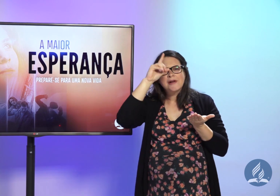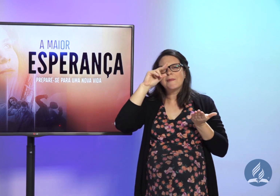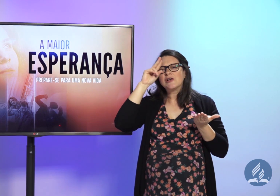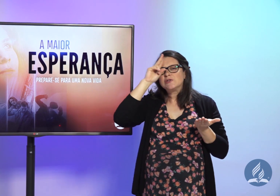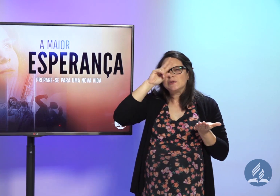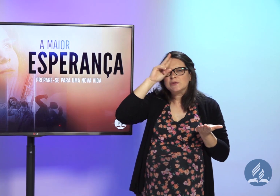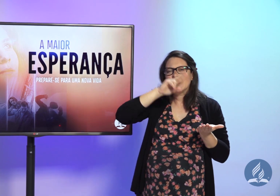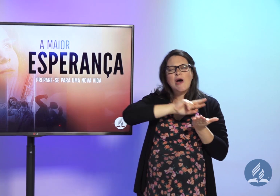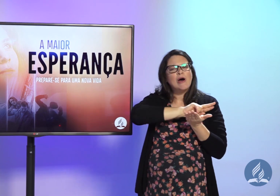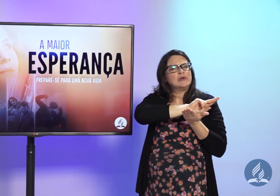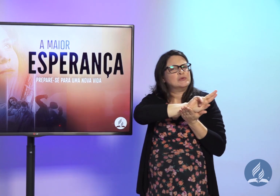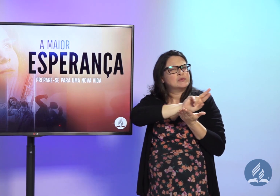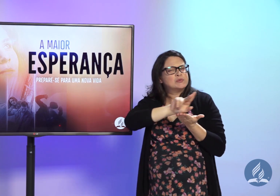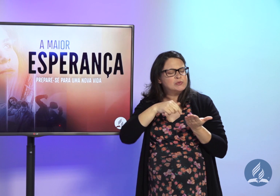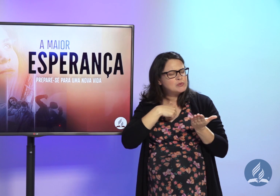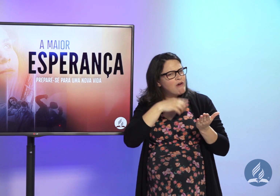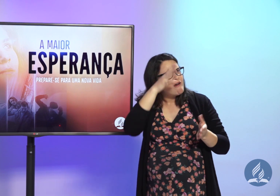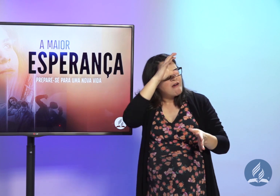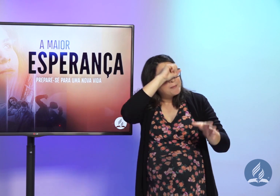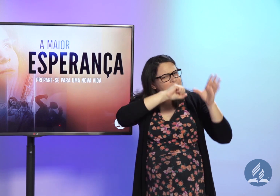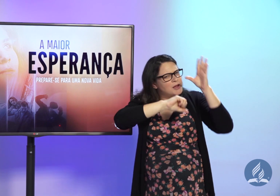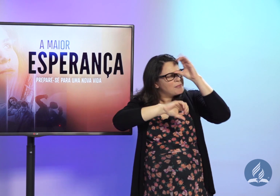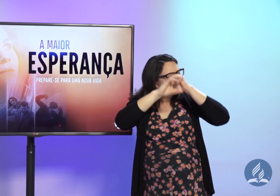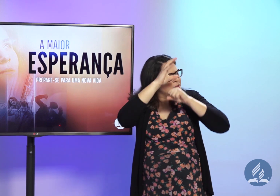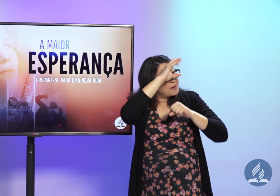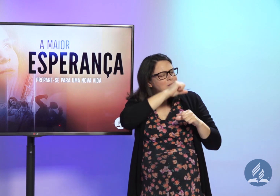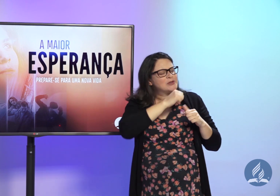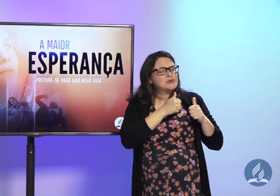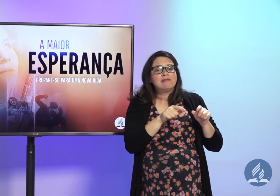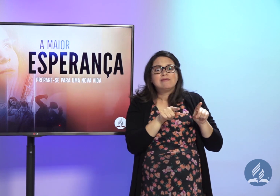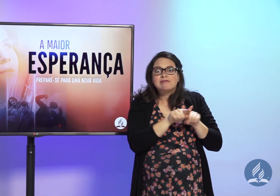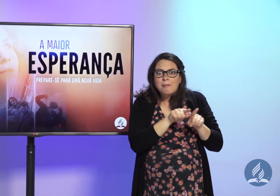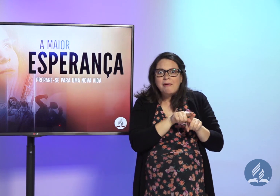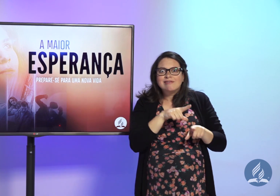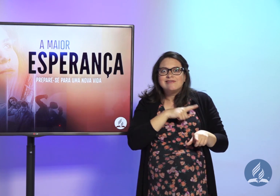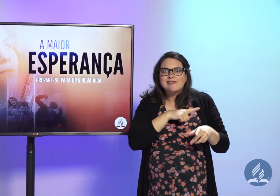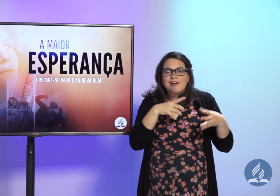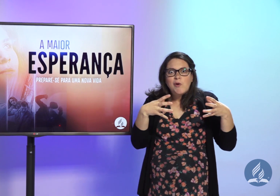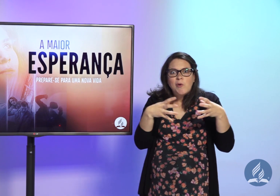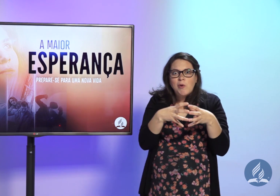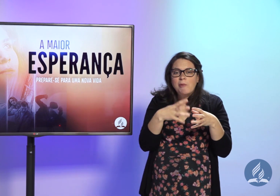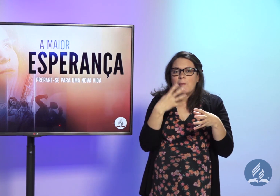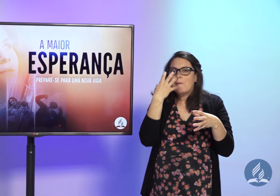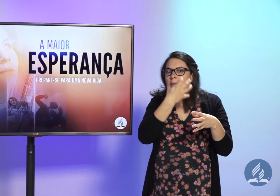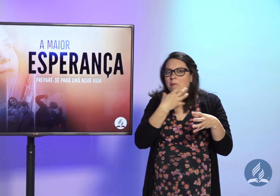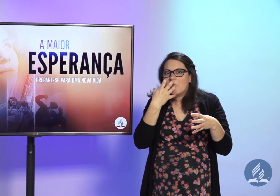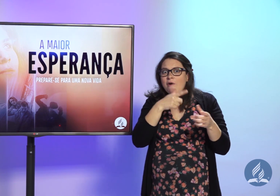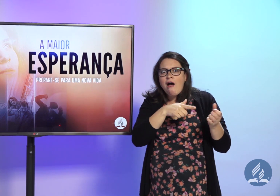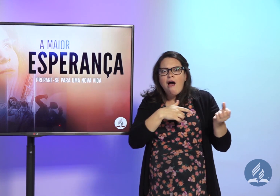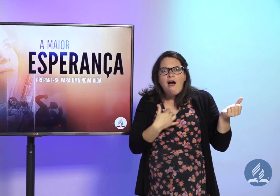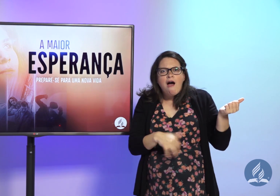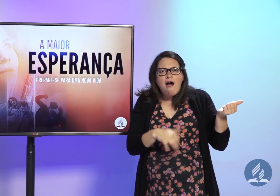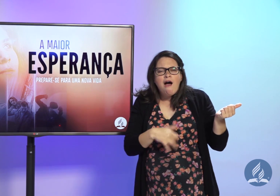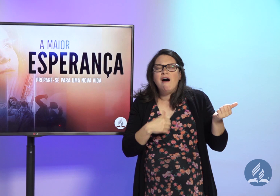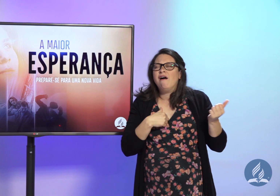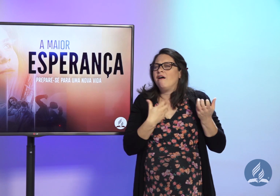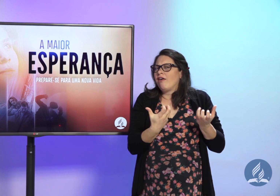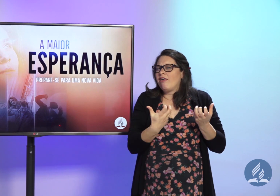a Bíblia, aprender muitas coisas da Bíblia. E também naquela igreja tinha um grupo de músicos,